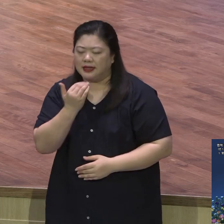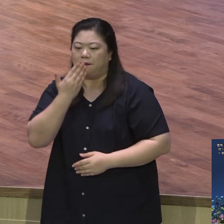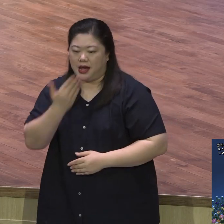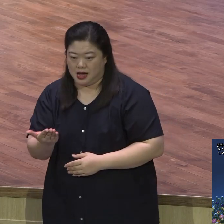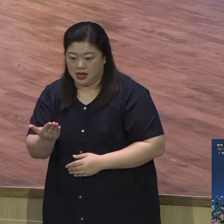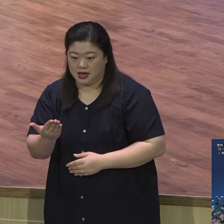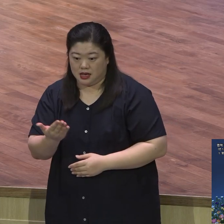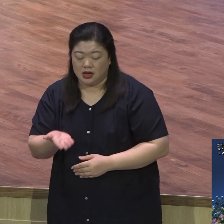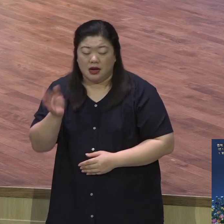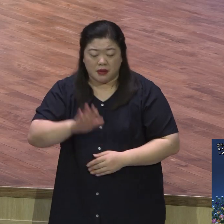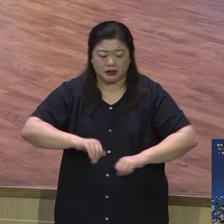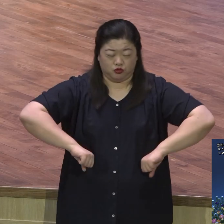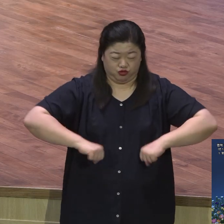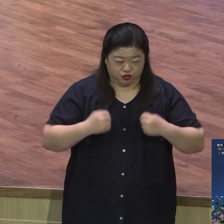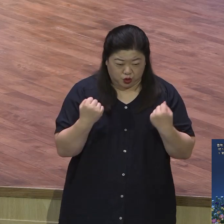수 없다